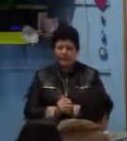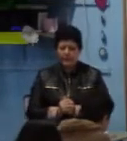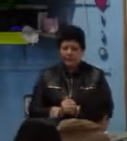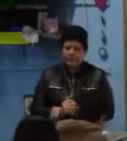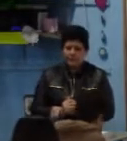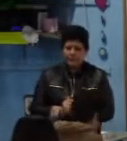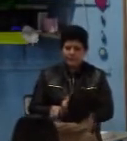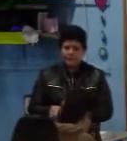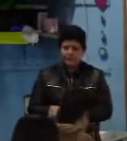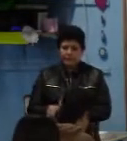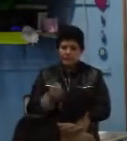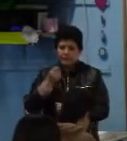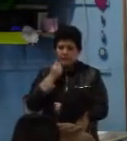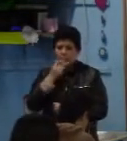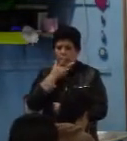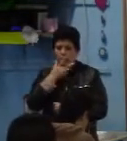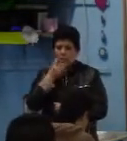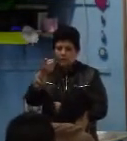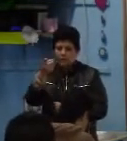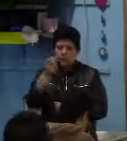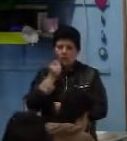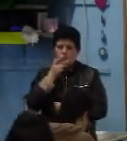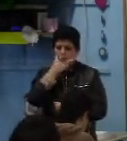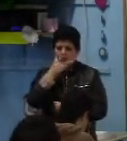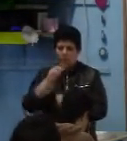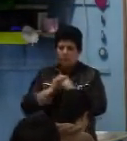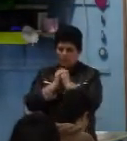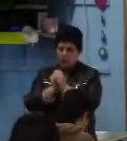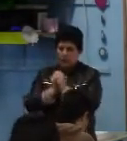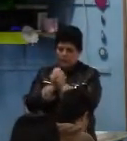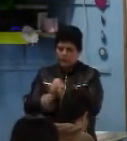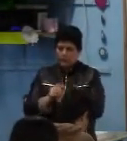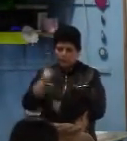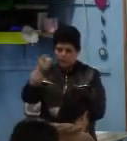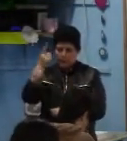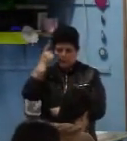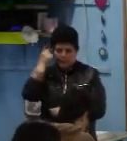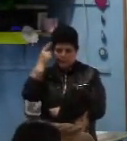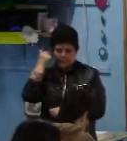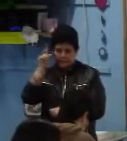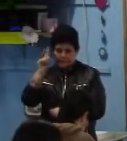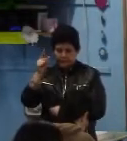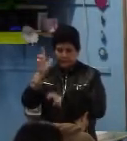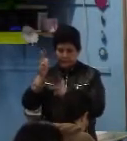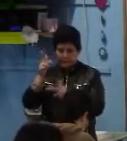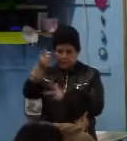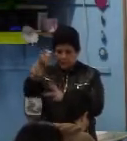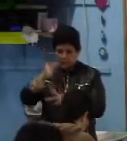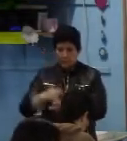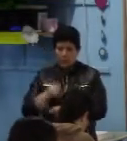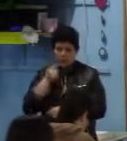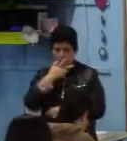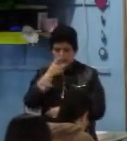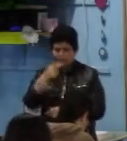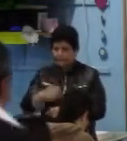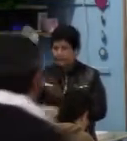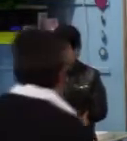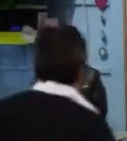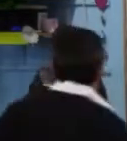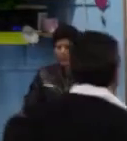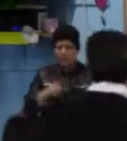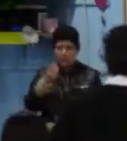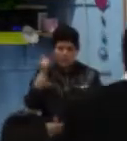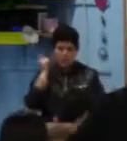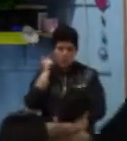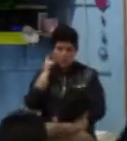Gustavo, ¿te animás a dirigirnos en esta oración? ¿Te animás a pasar? Gustavo está aprendiendo la lengua de señas. Él es